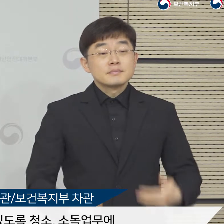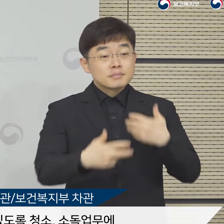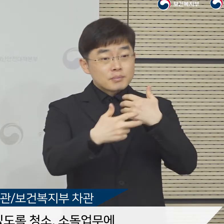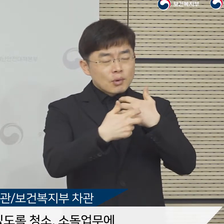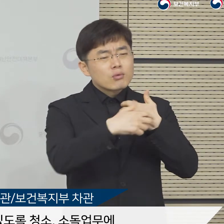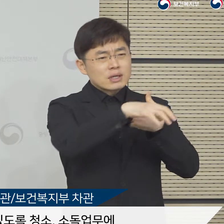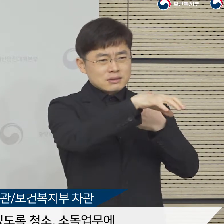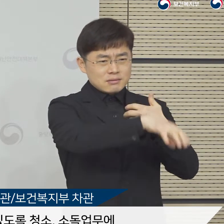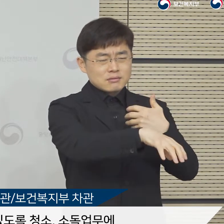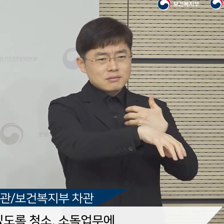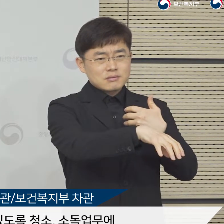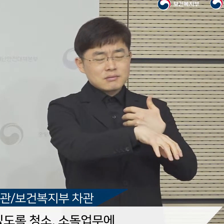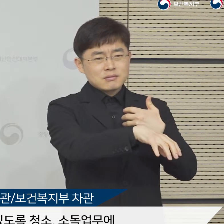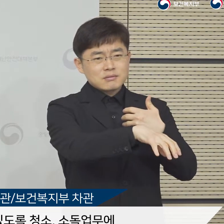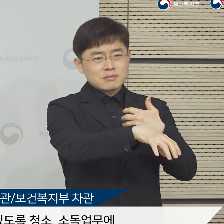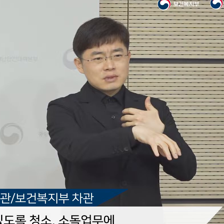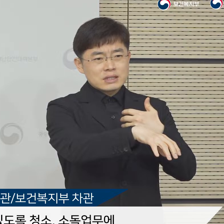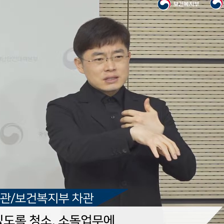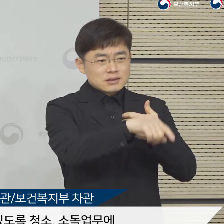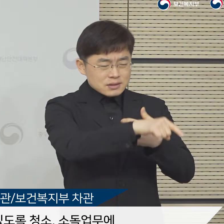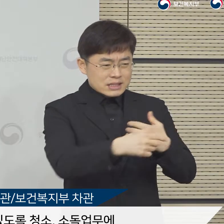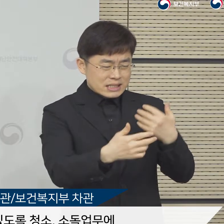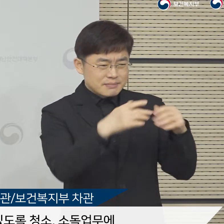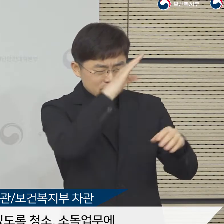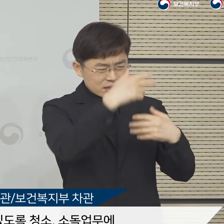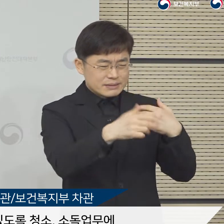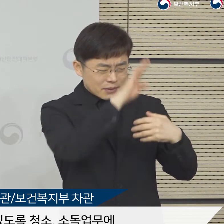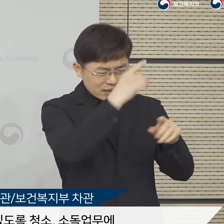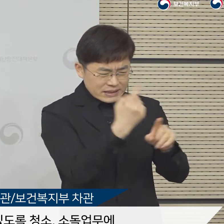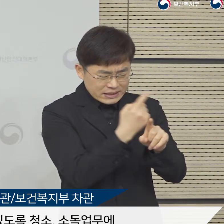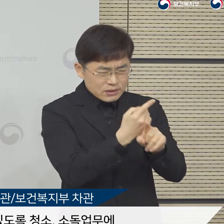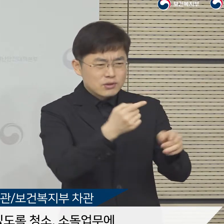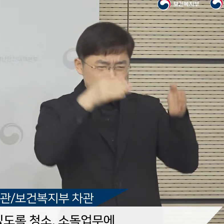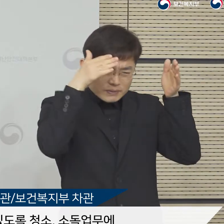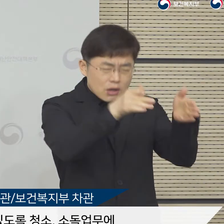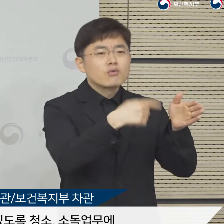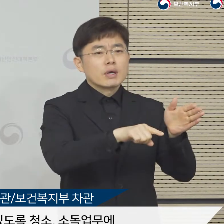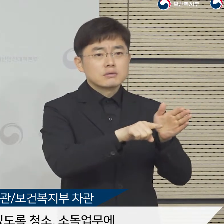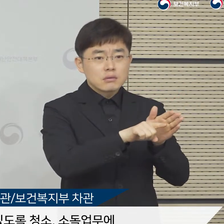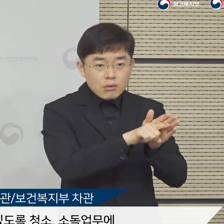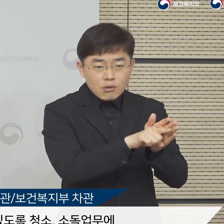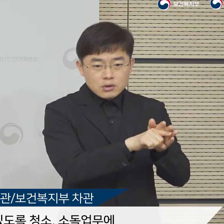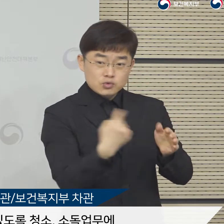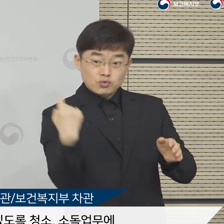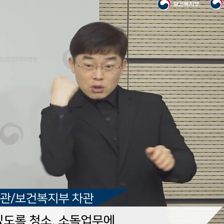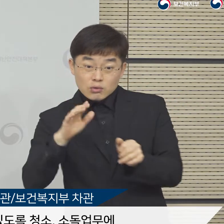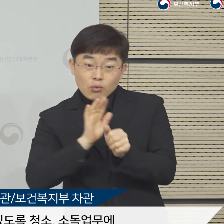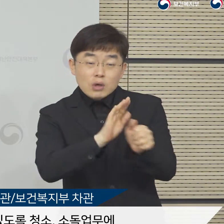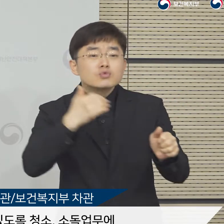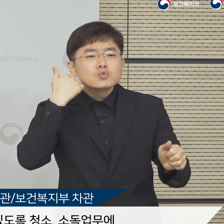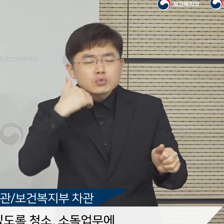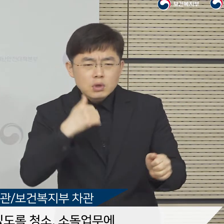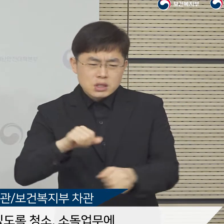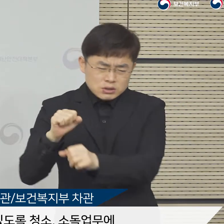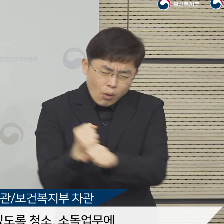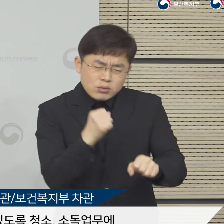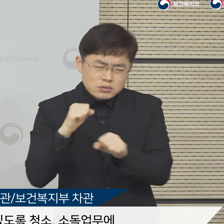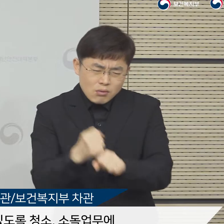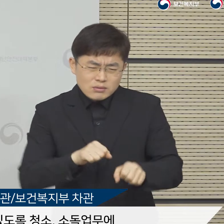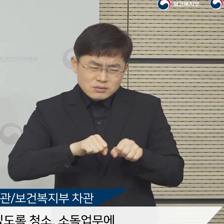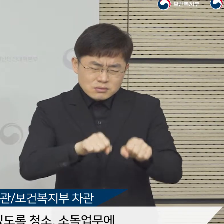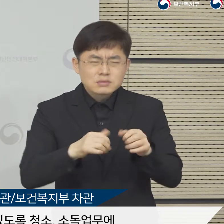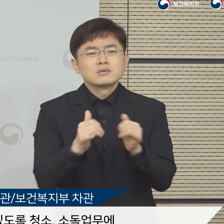병원에서 의료진들이 치료에 전념하실 수 있도록 청소, 소독 업무에 묵묵히 애써주고